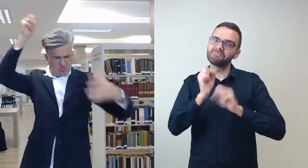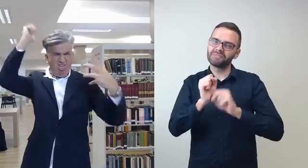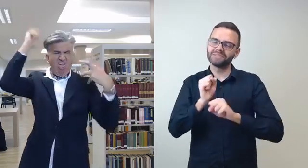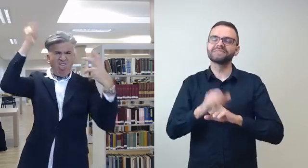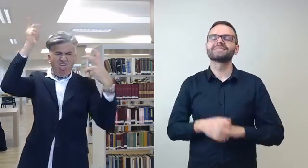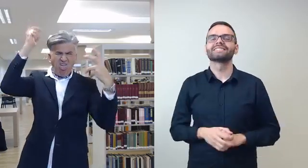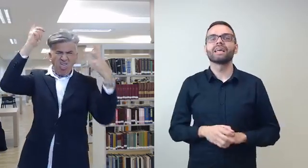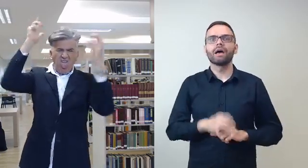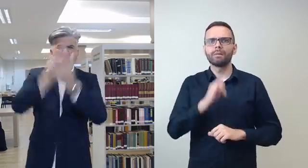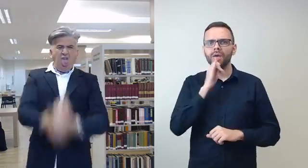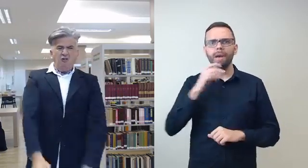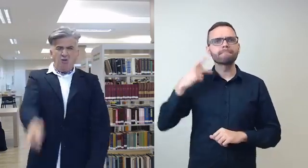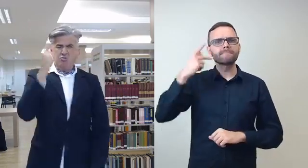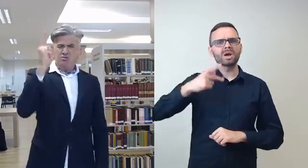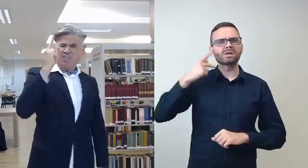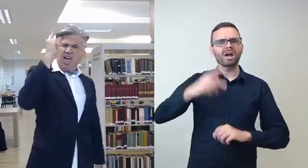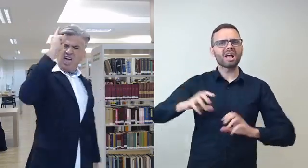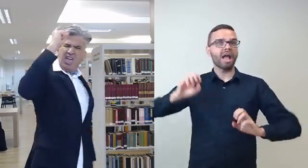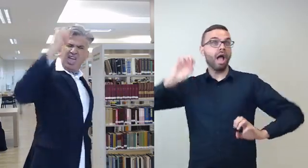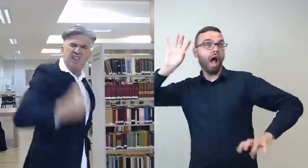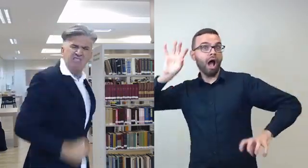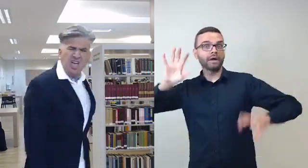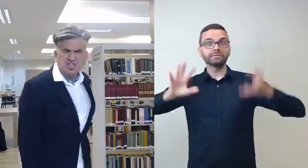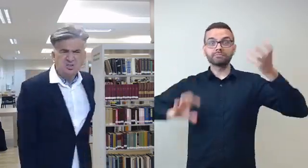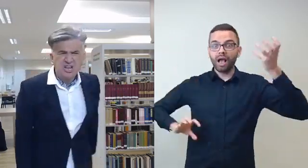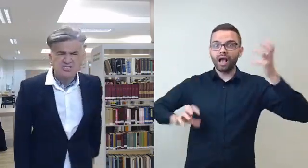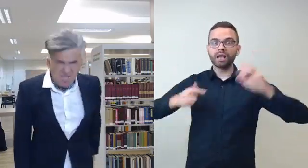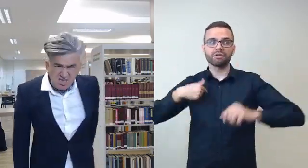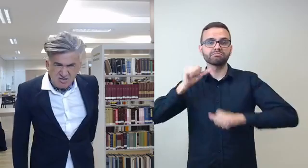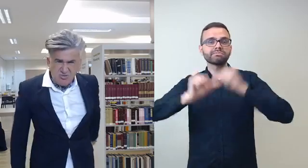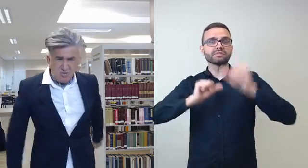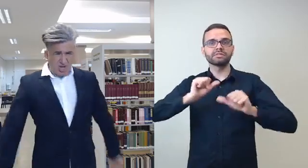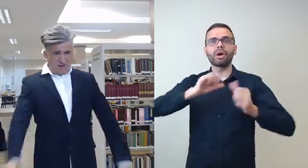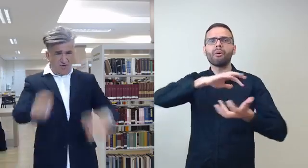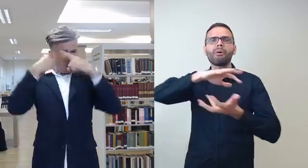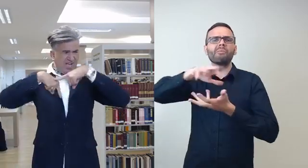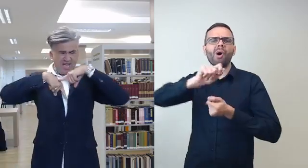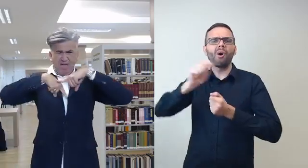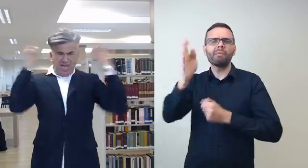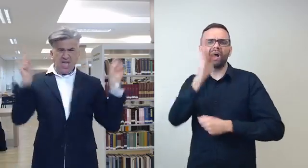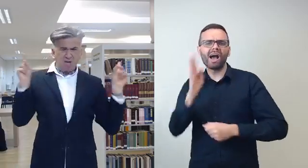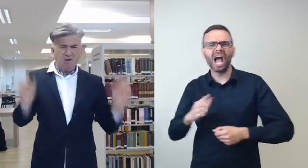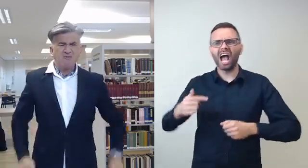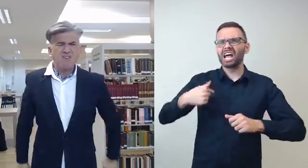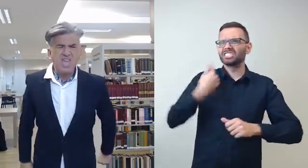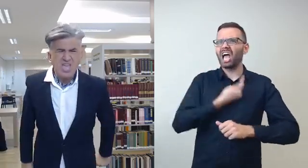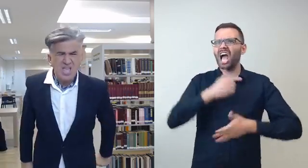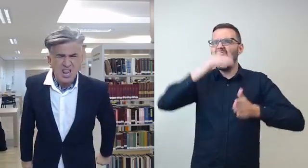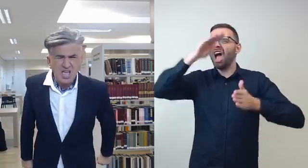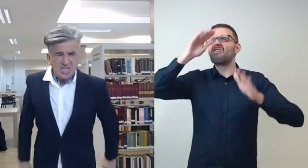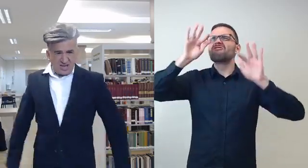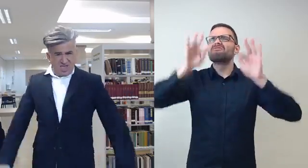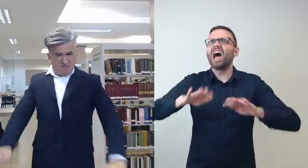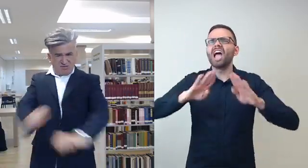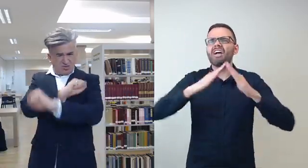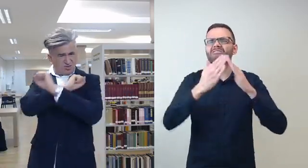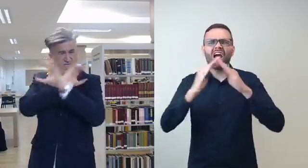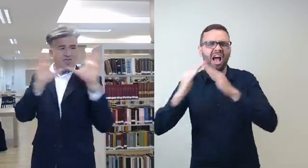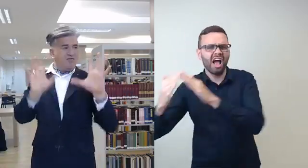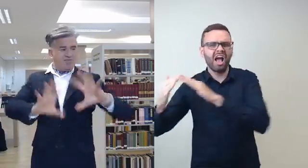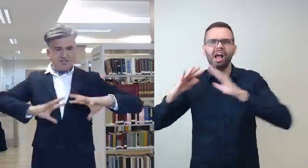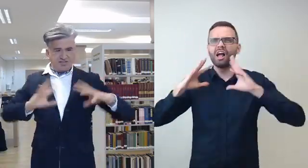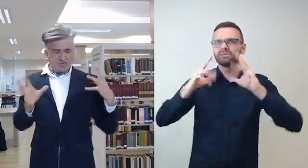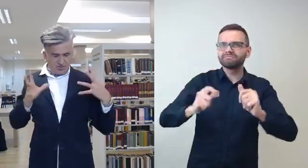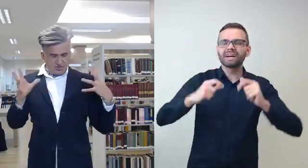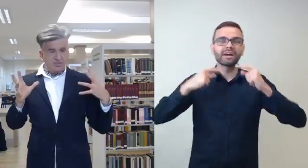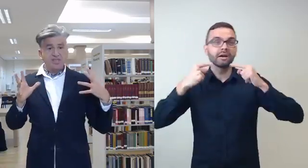todo, eu vou mudar a realidade do Brasil, vamos acabar com a favela, né? E vamos não sei. E